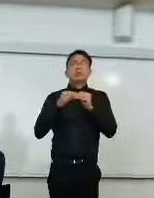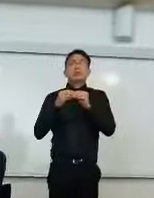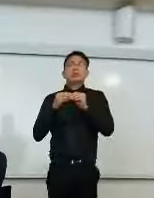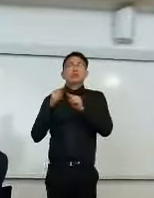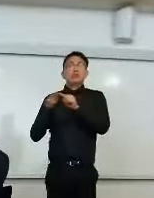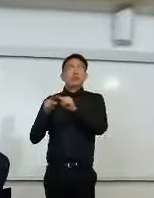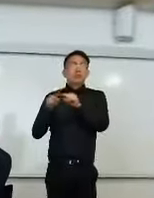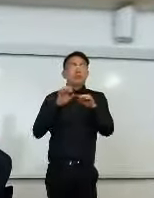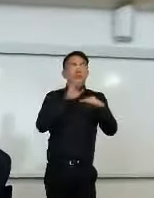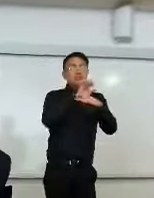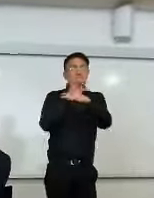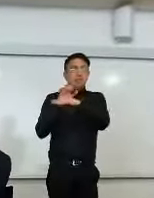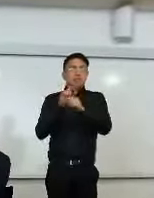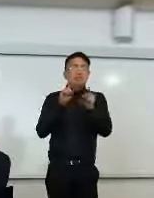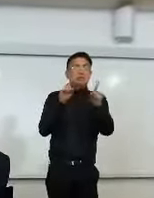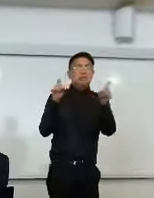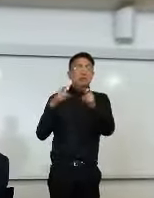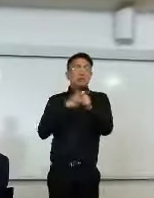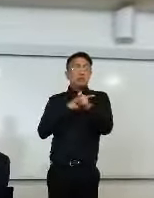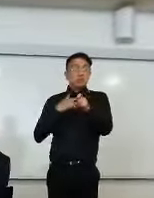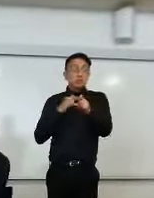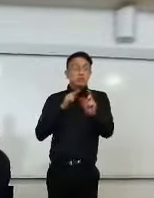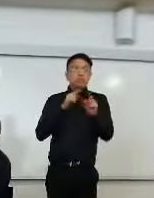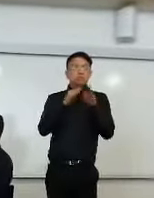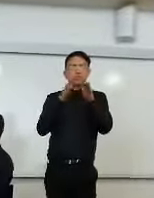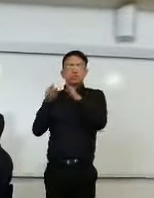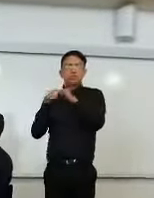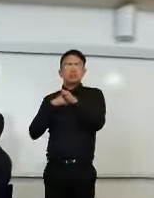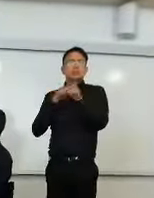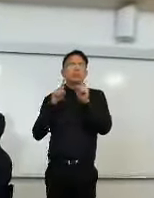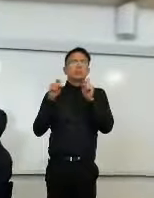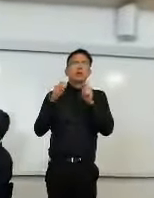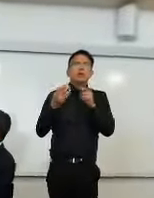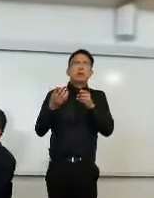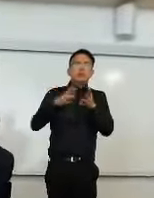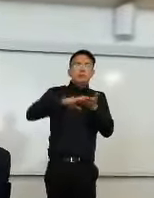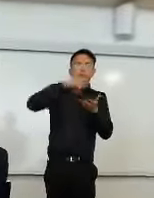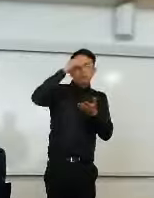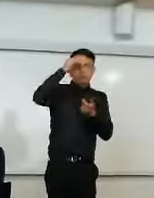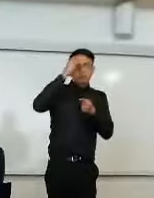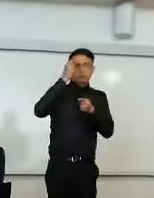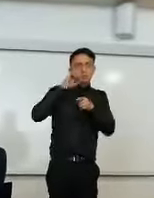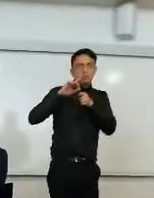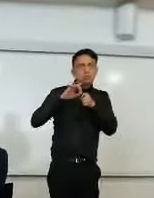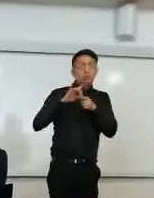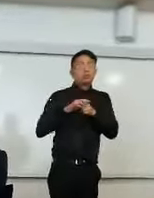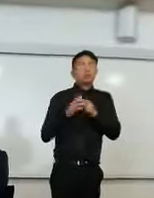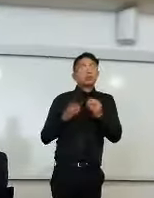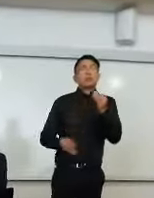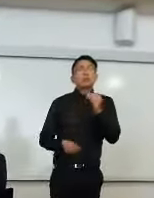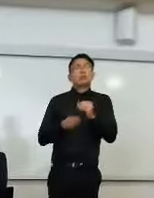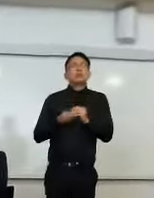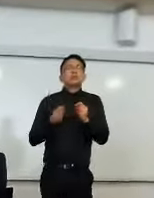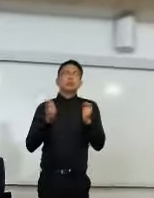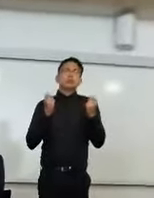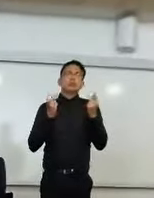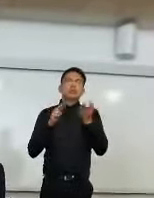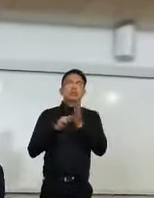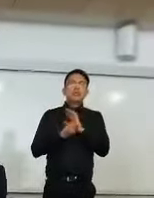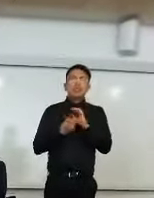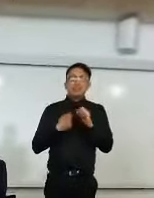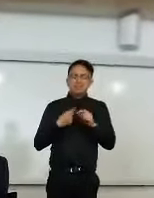Salud, para que podamos generar, digamos, todos los elementos de implementación. Y una que es fundamental y que, digamos, que es el gran reto, que